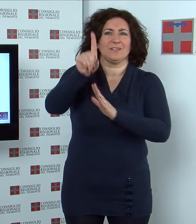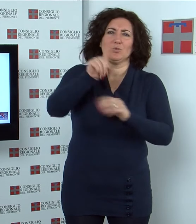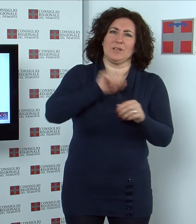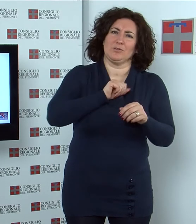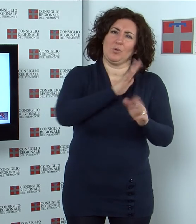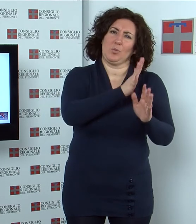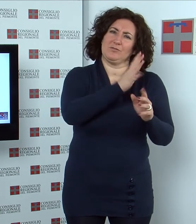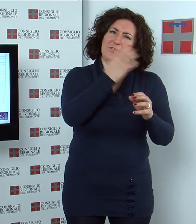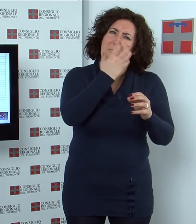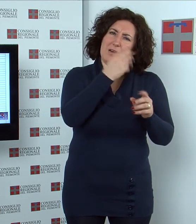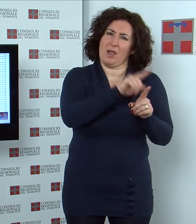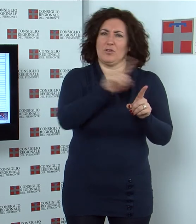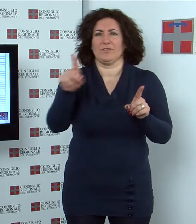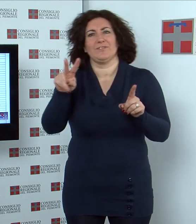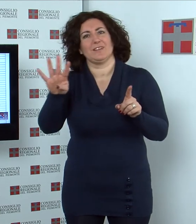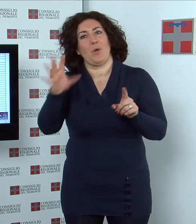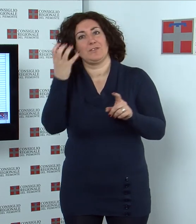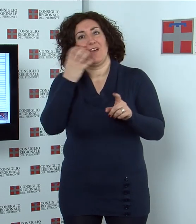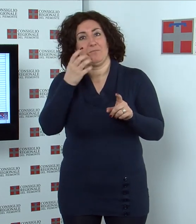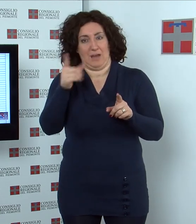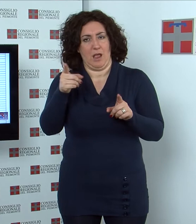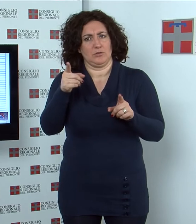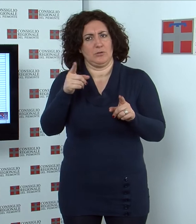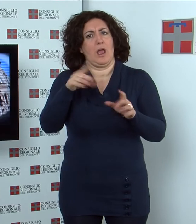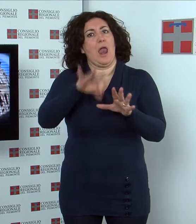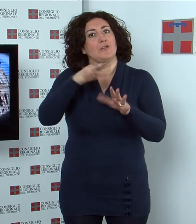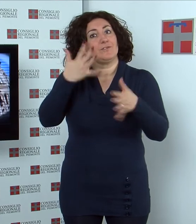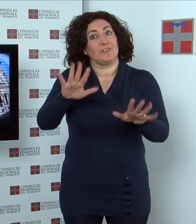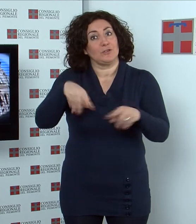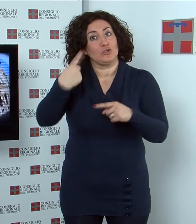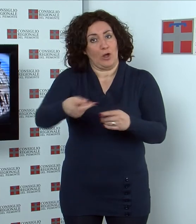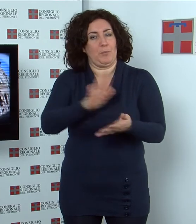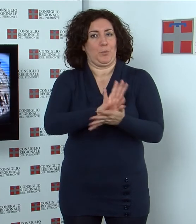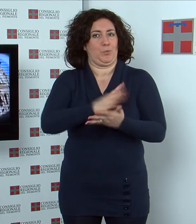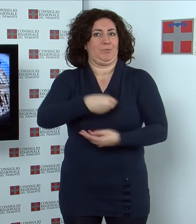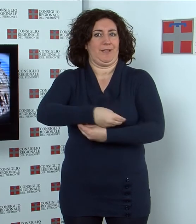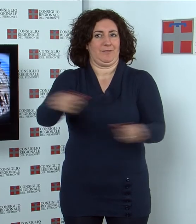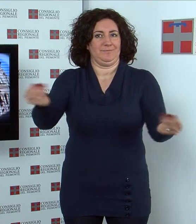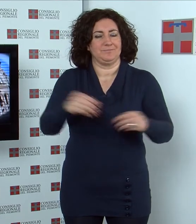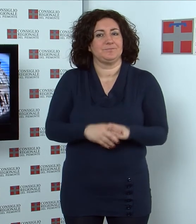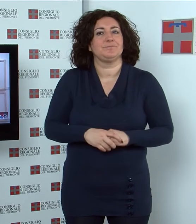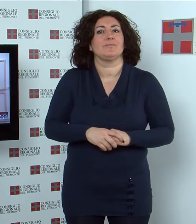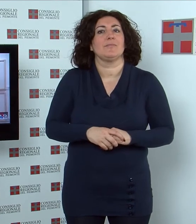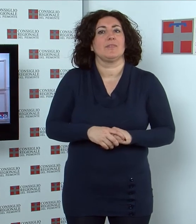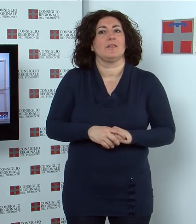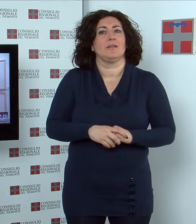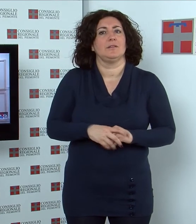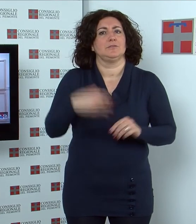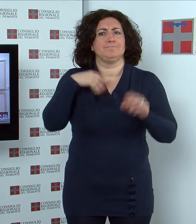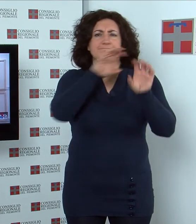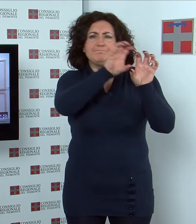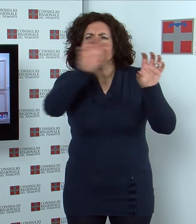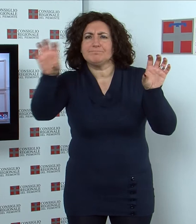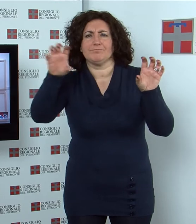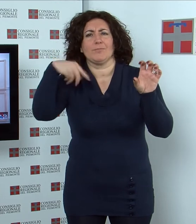e il 24 febbraio saranno pubblicati dopo le elezioni. Il Piemonte in bianco e nero. Immagini color